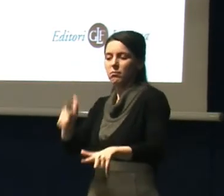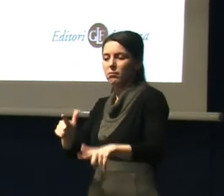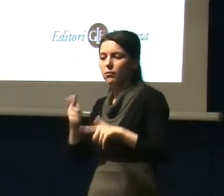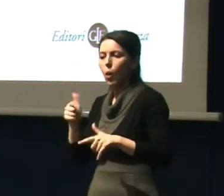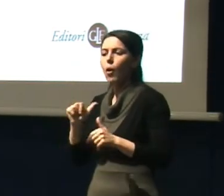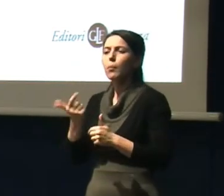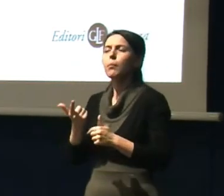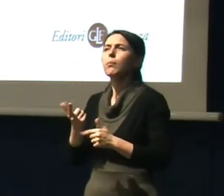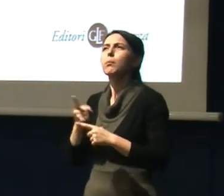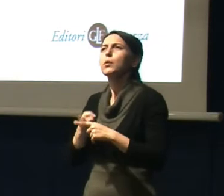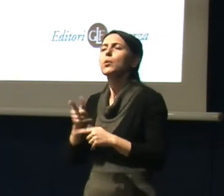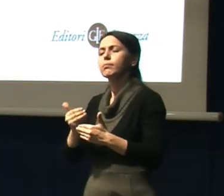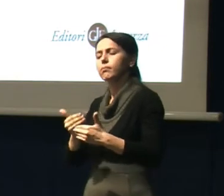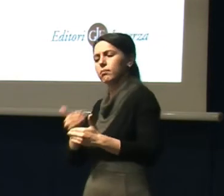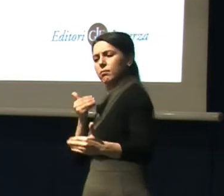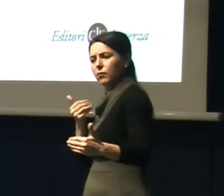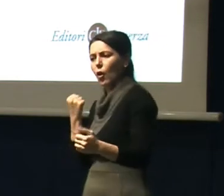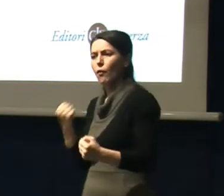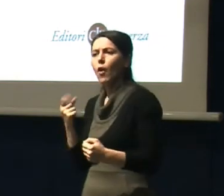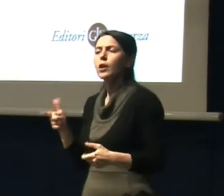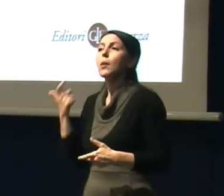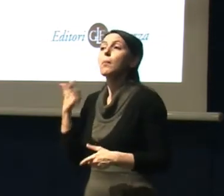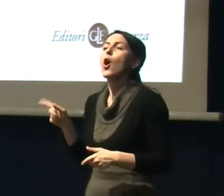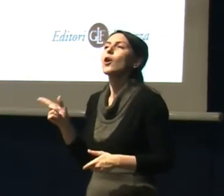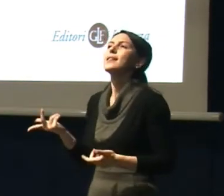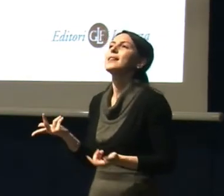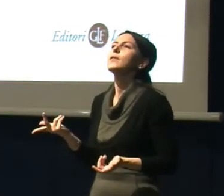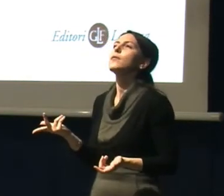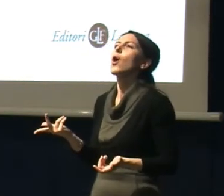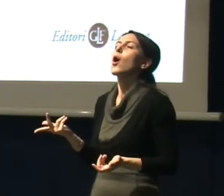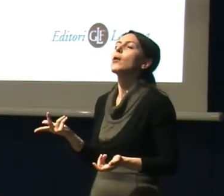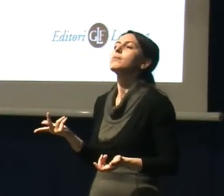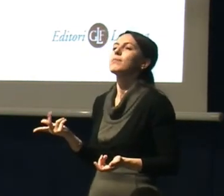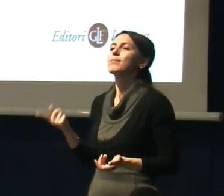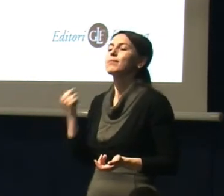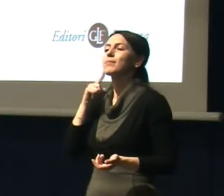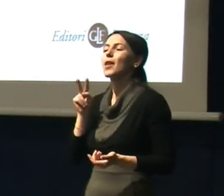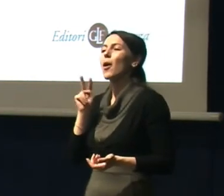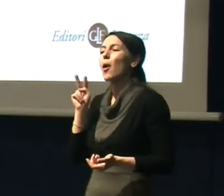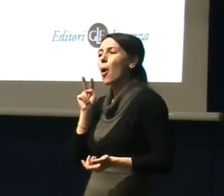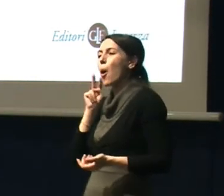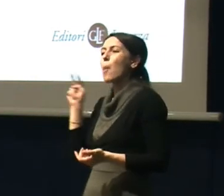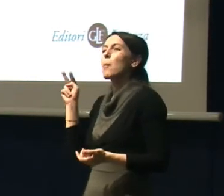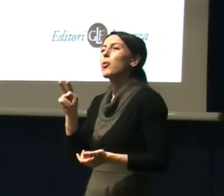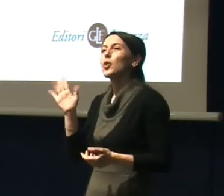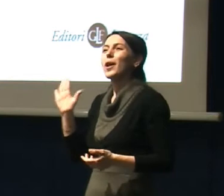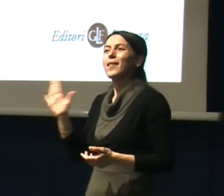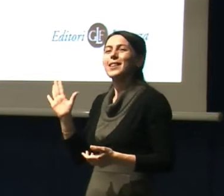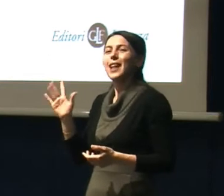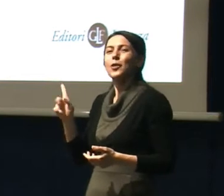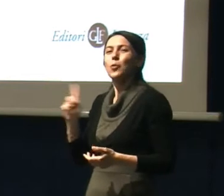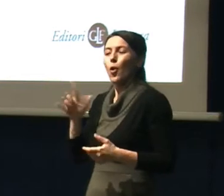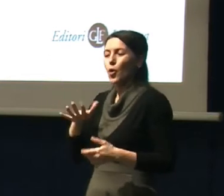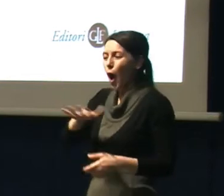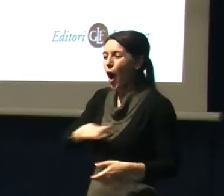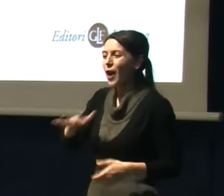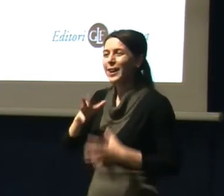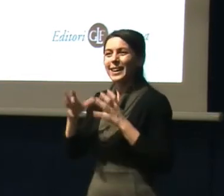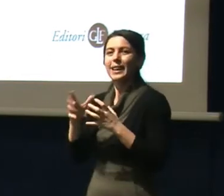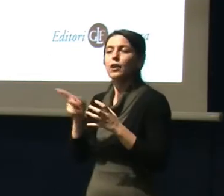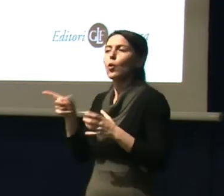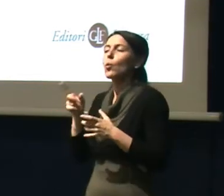perché non è dalla parte della barricata in crisi cioè non è lui si occupa di